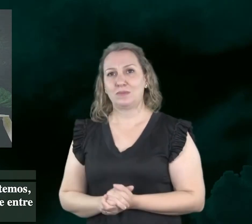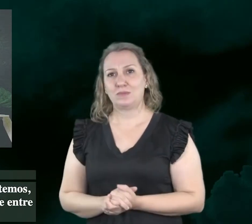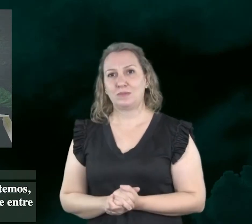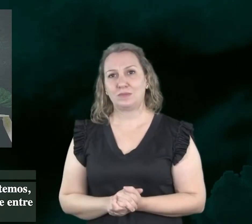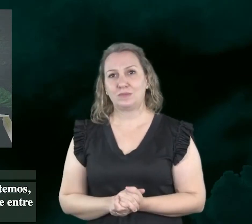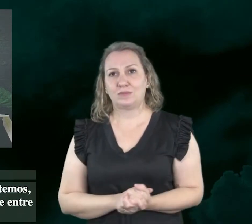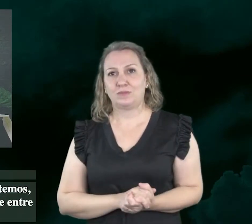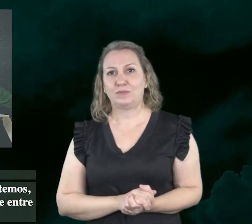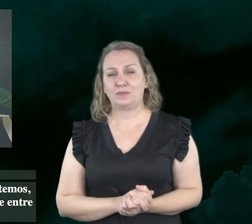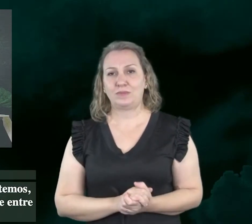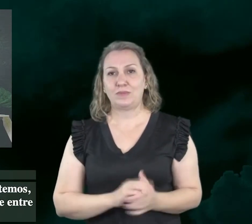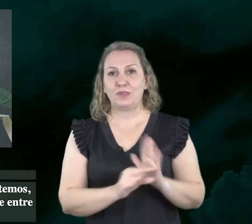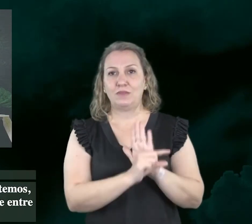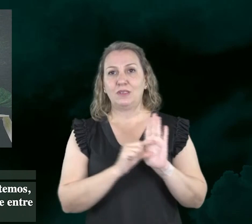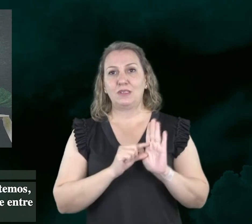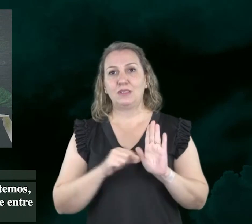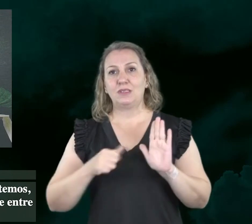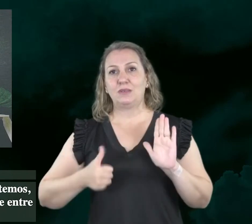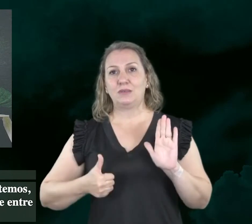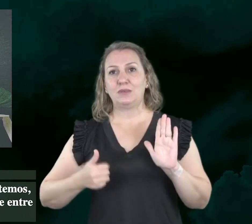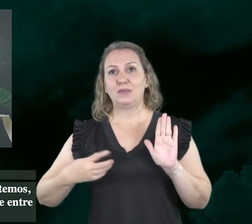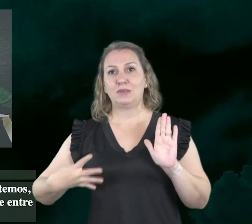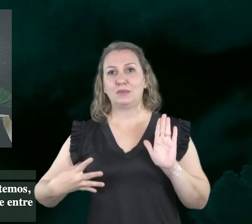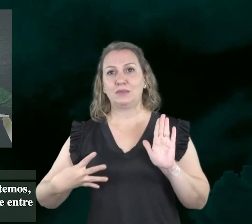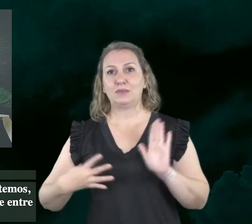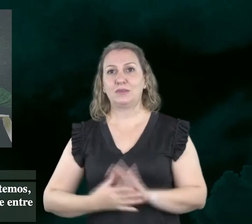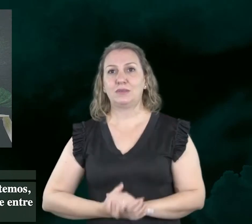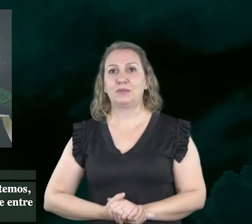Versículo 14 ainda.